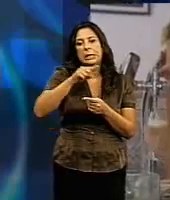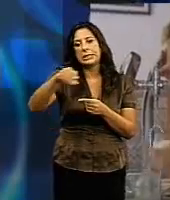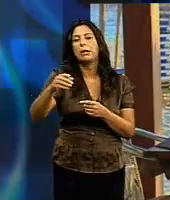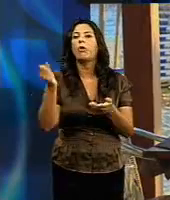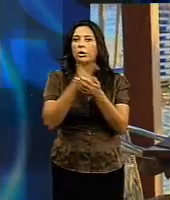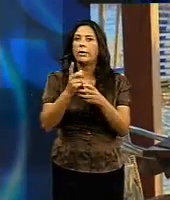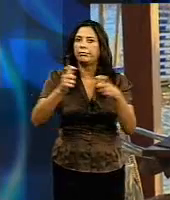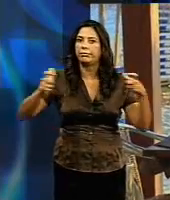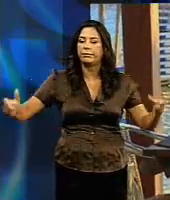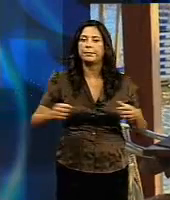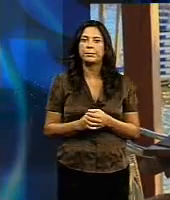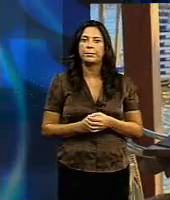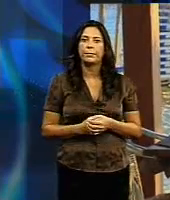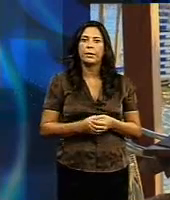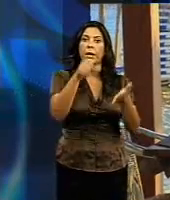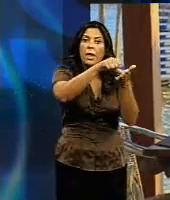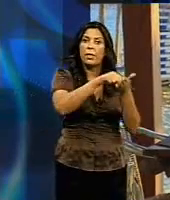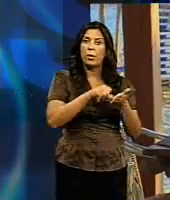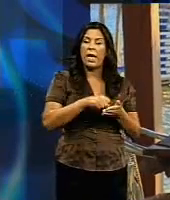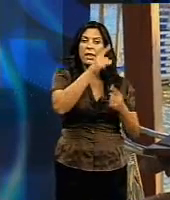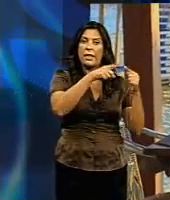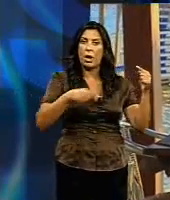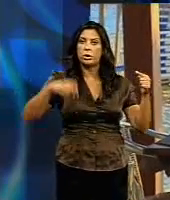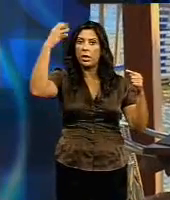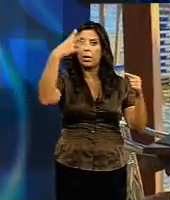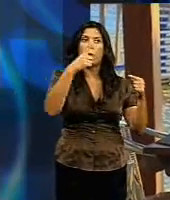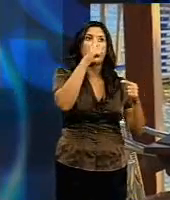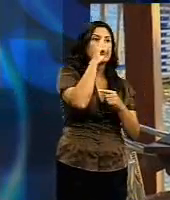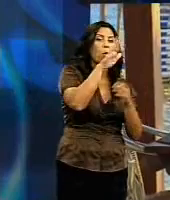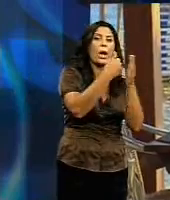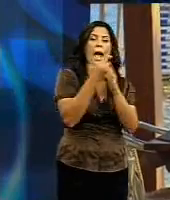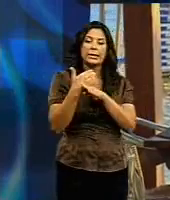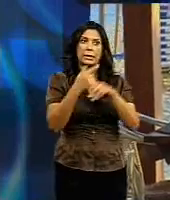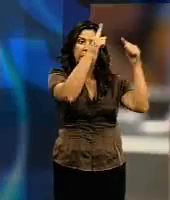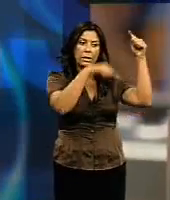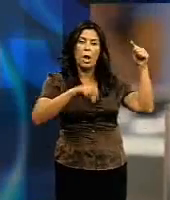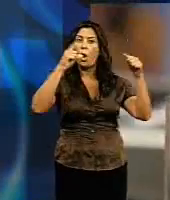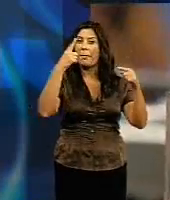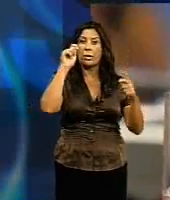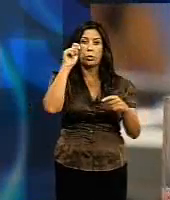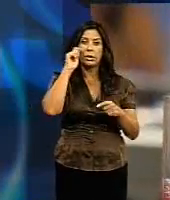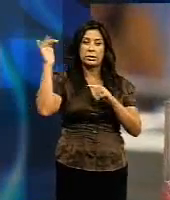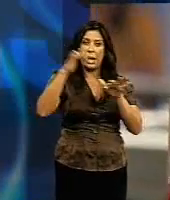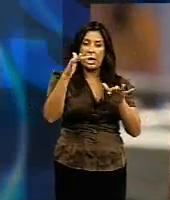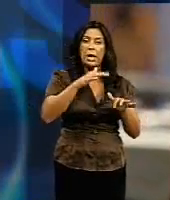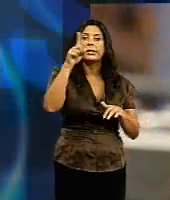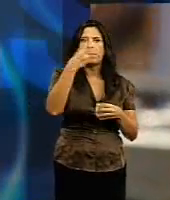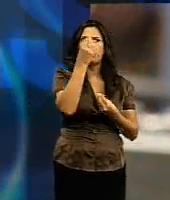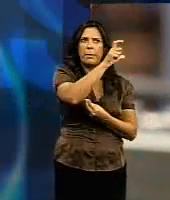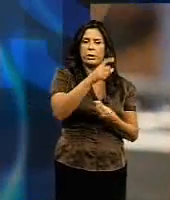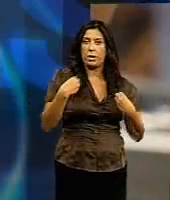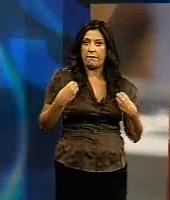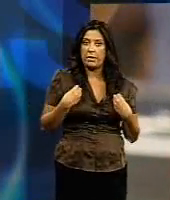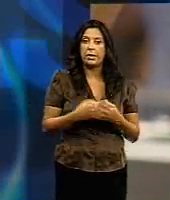meses. Los municipios de la Costa de la Luz, desde Sanlúcar a Tarifa, los más turísticos de la provincia y también los que concentran la mayor parte de la